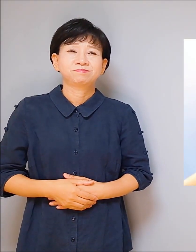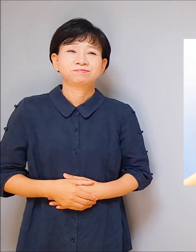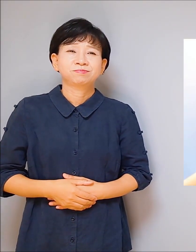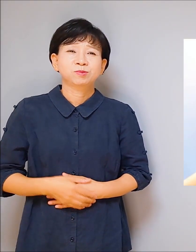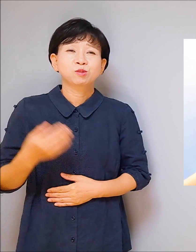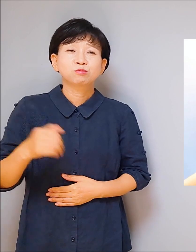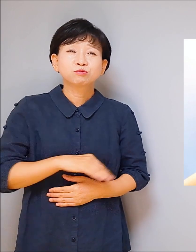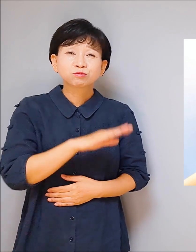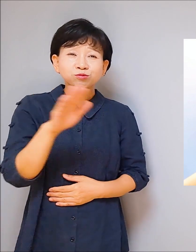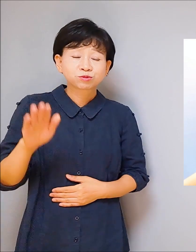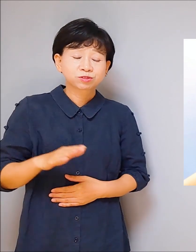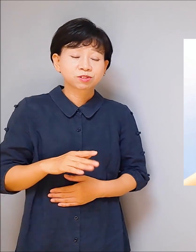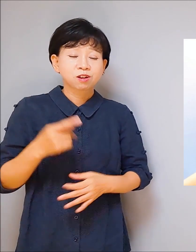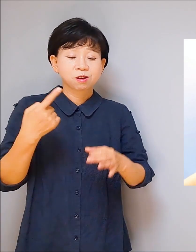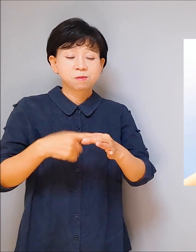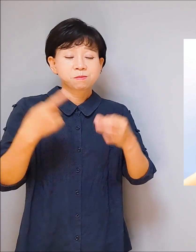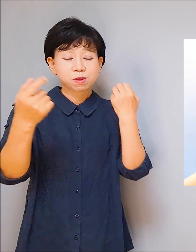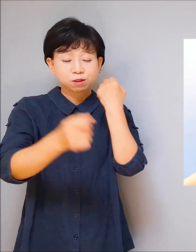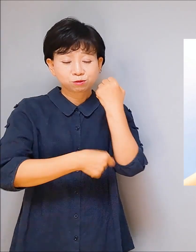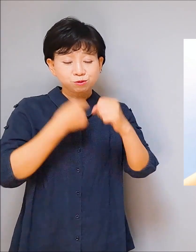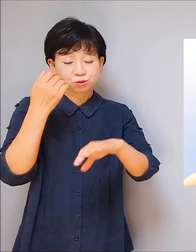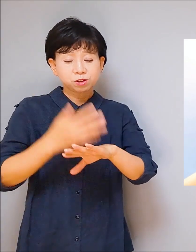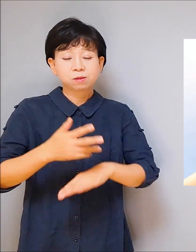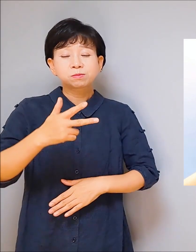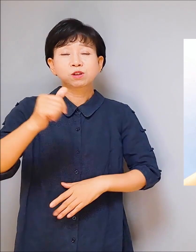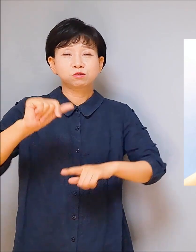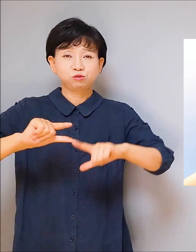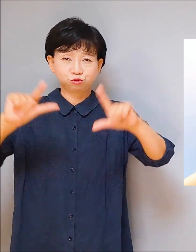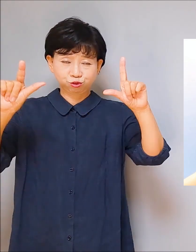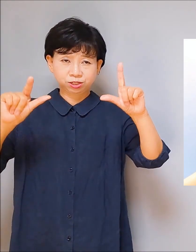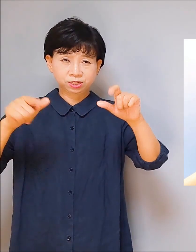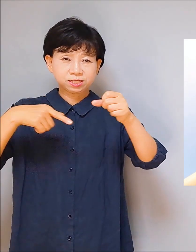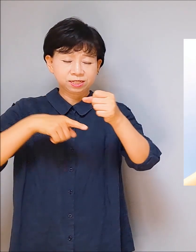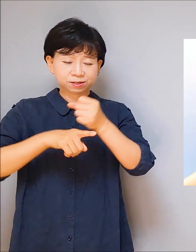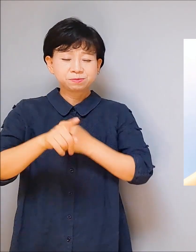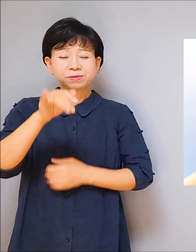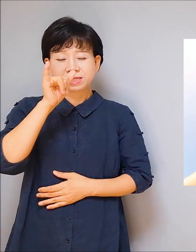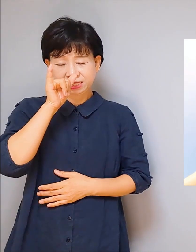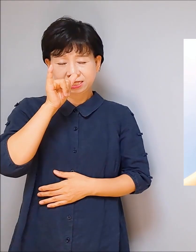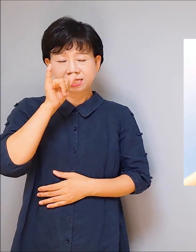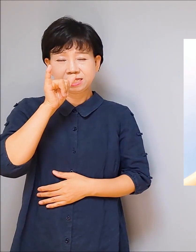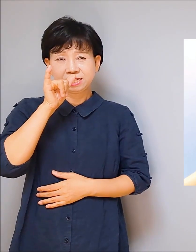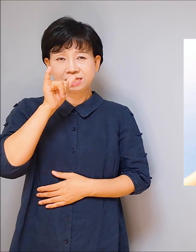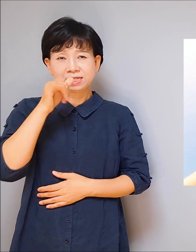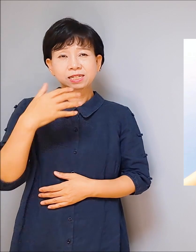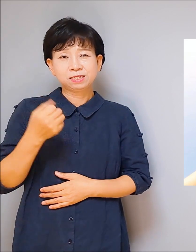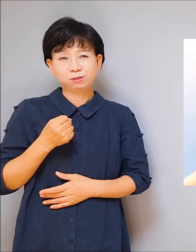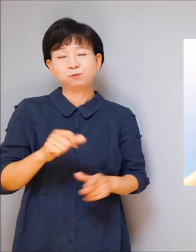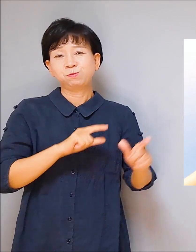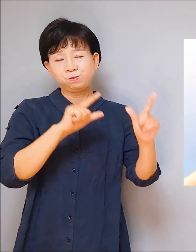그래서 우리는 맥주 감사주의를 의미 있게 보내려고 합니다.